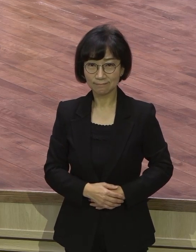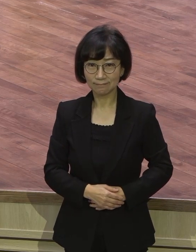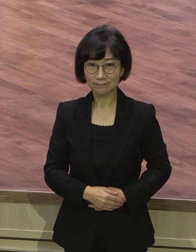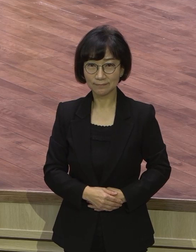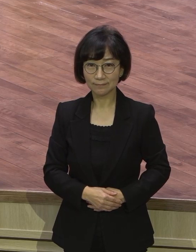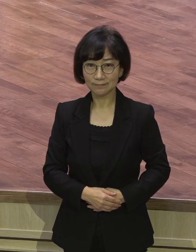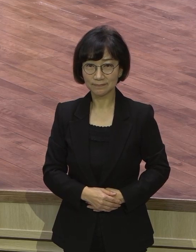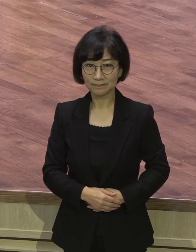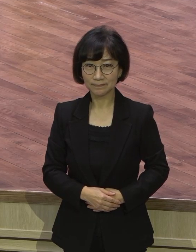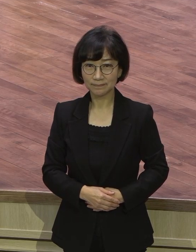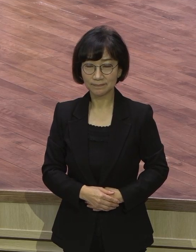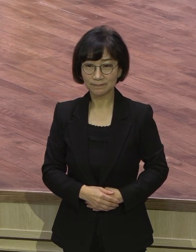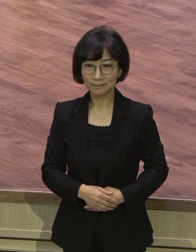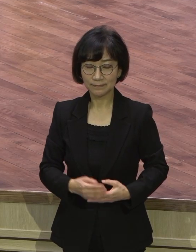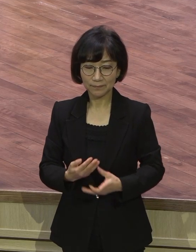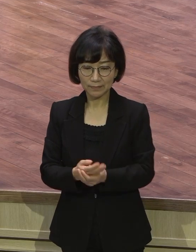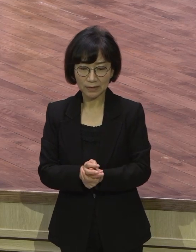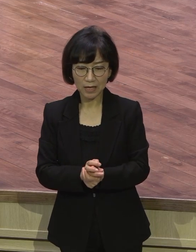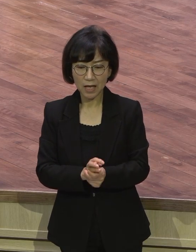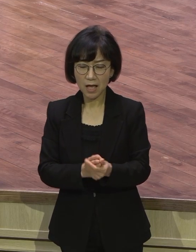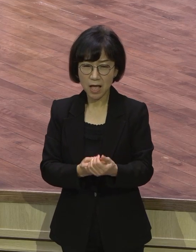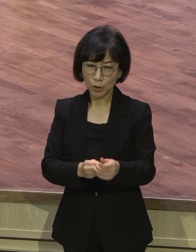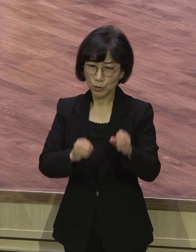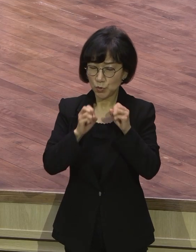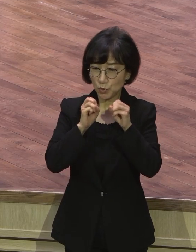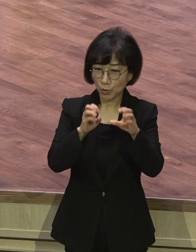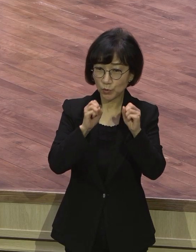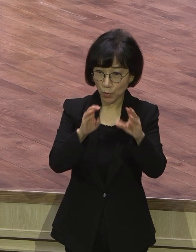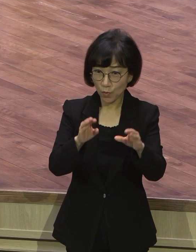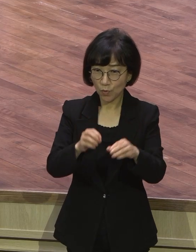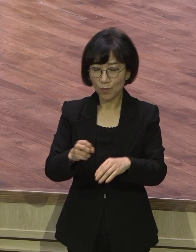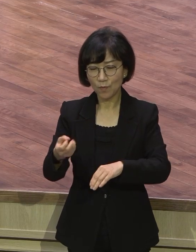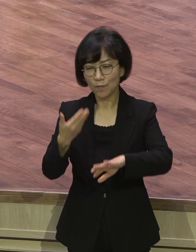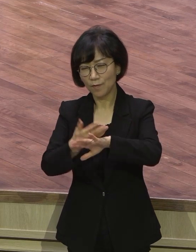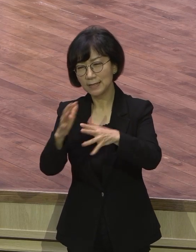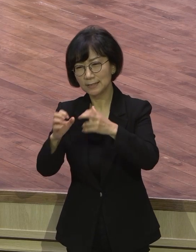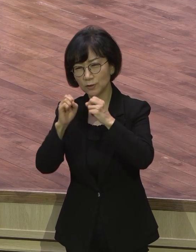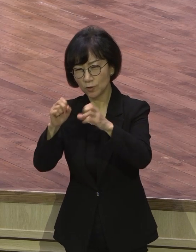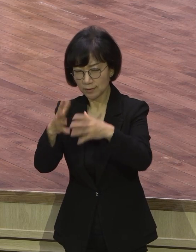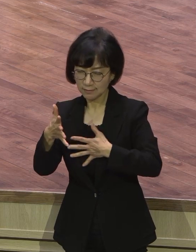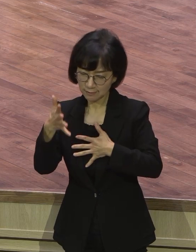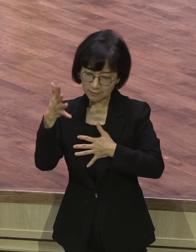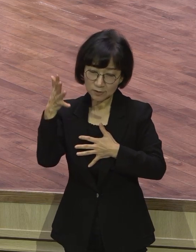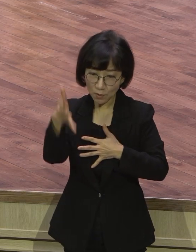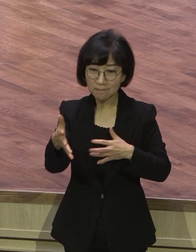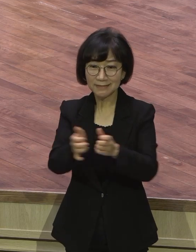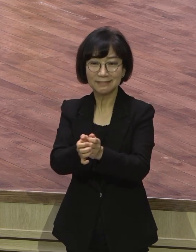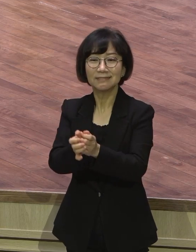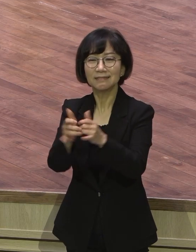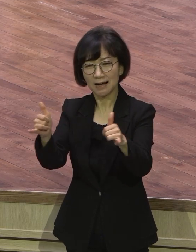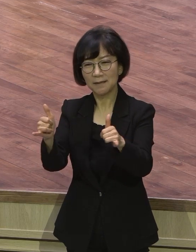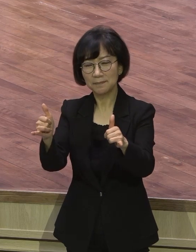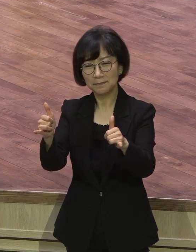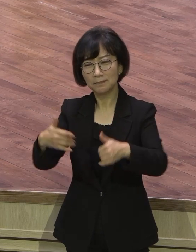하 미친 사람 전도 성교 정말 익혀야 되는데 전도 영광 살려야 되는데